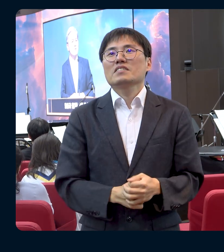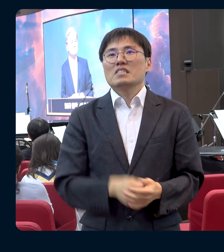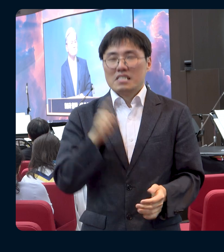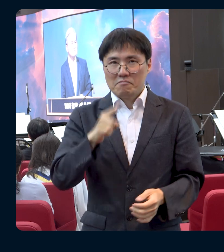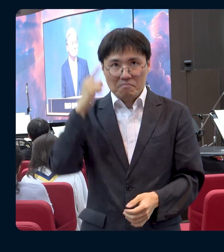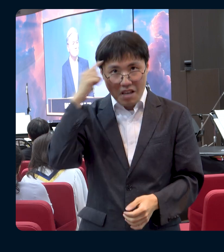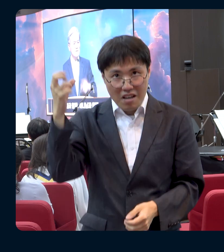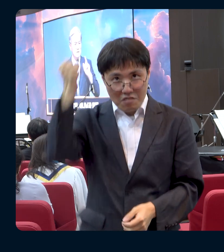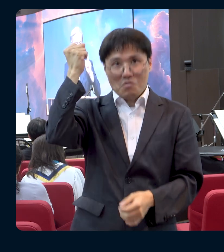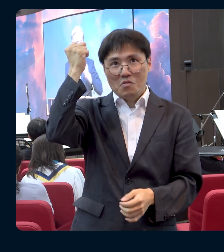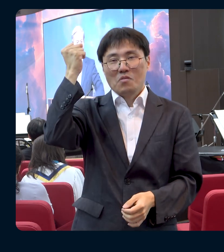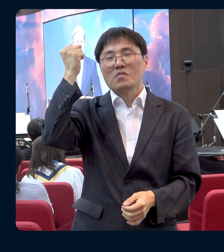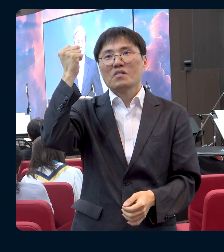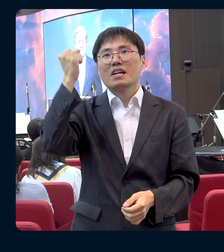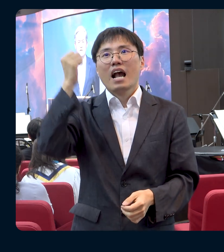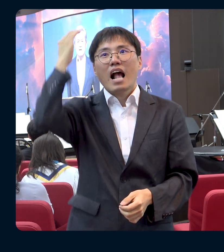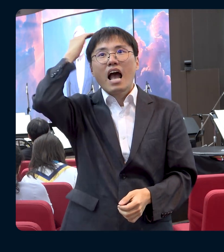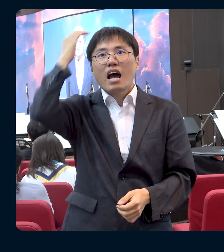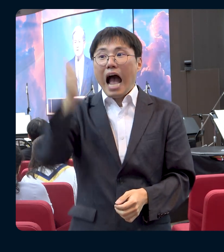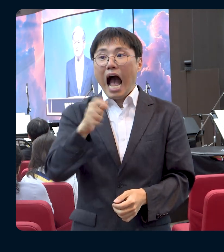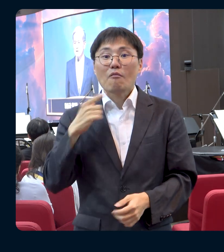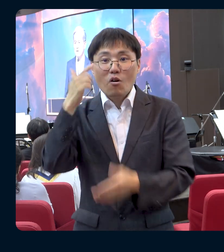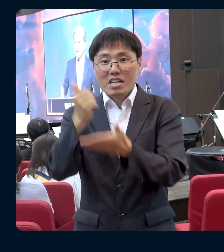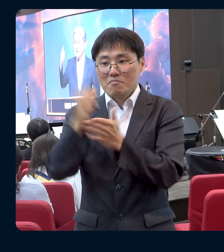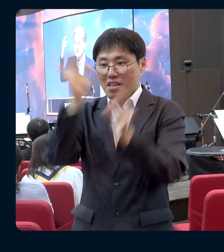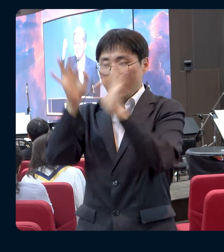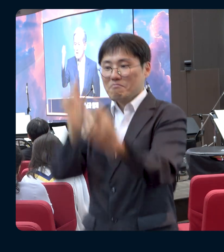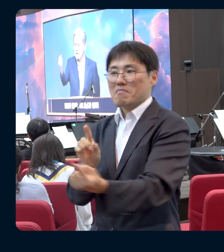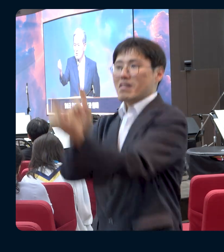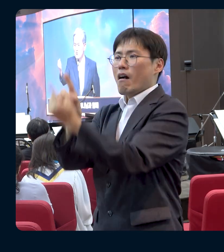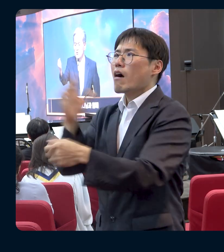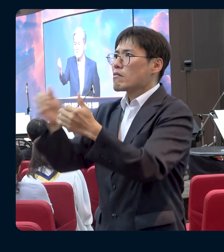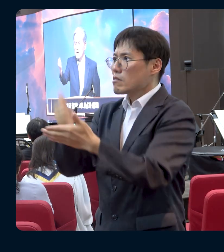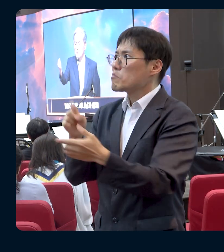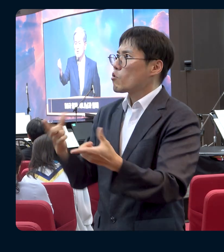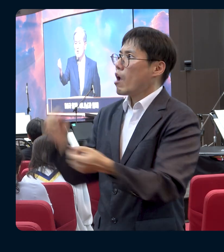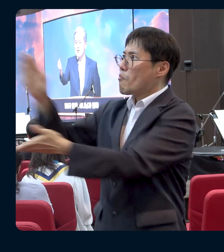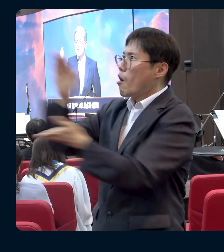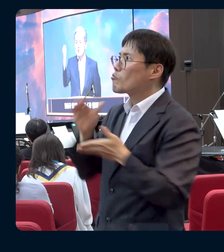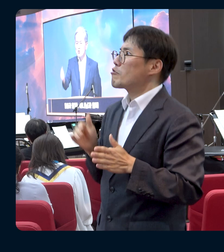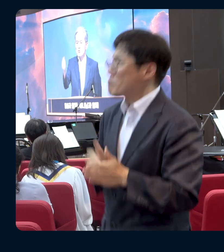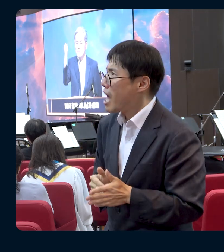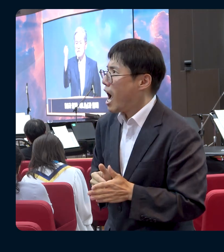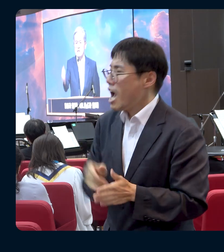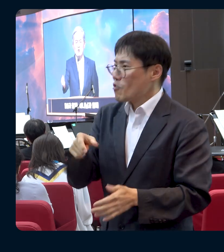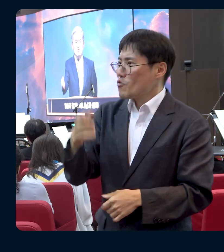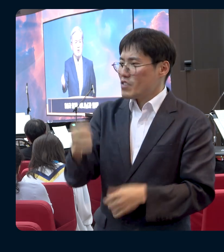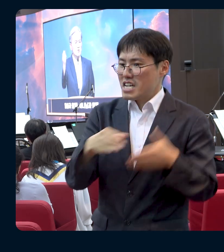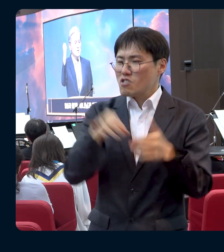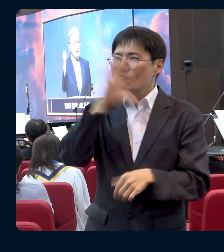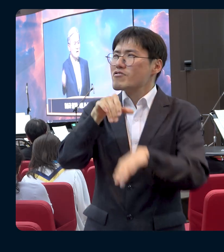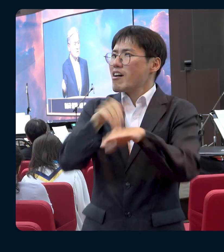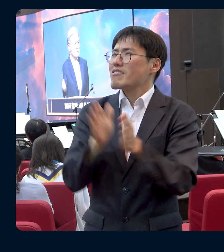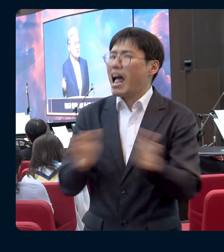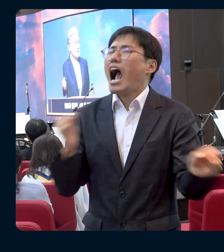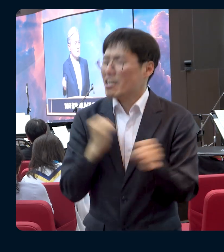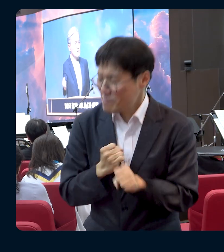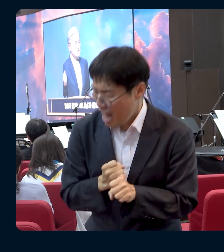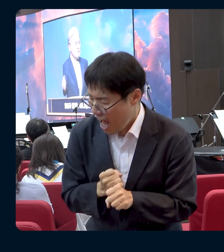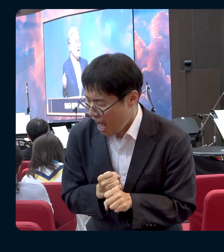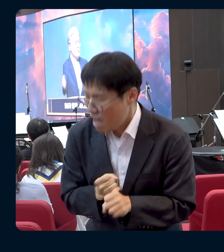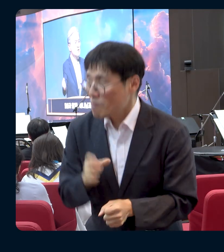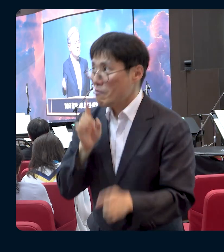아이디어를 받고 이제 한 목사님 찾아가서 하나님께서 이렇게 아이디어 주셨습니다 하면서 큐티 리더 훈련을 먼저